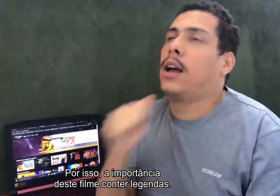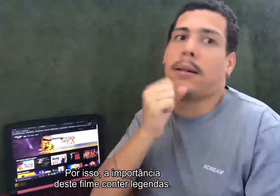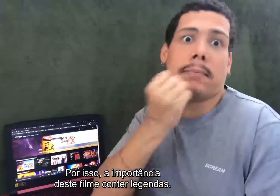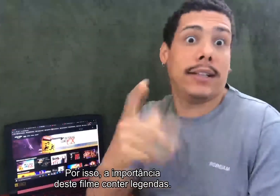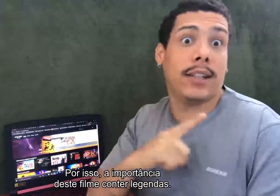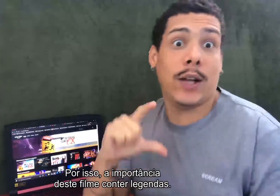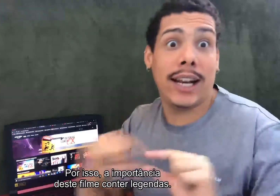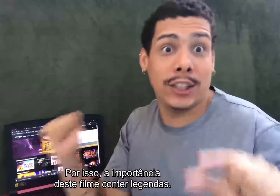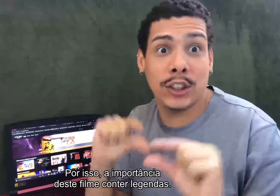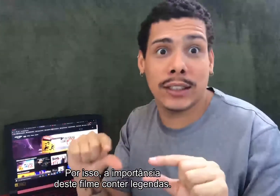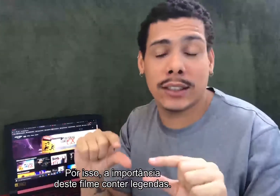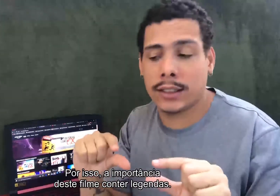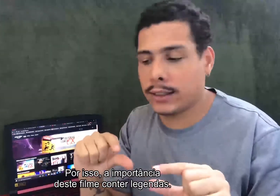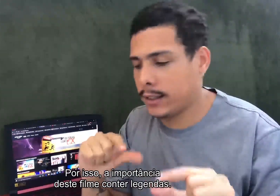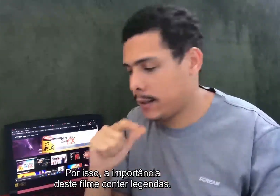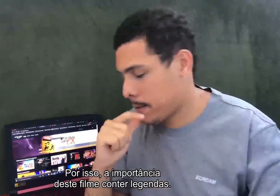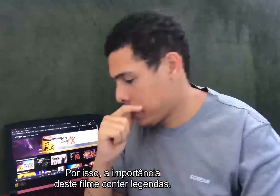filme conter legendas.